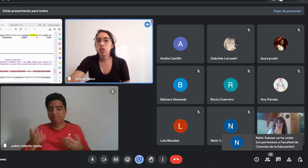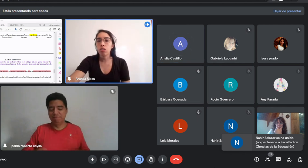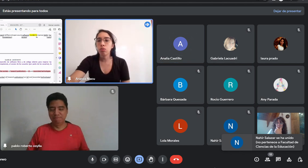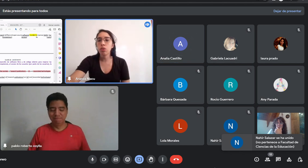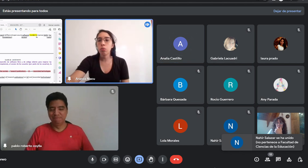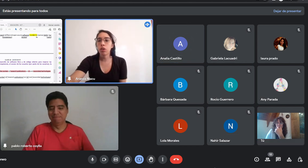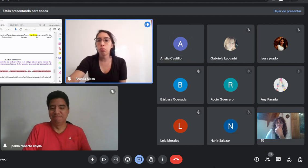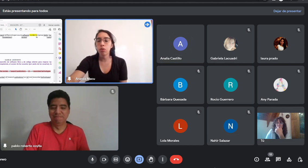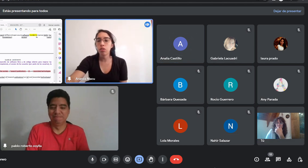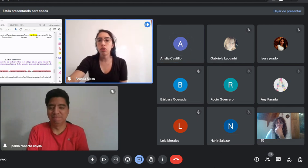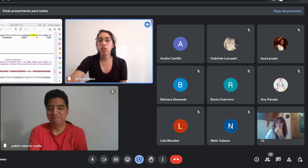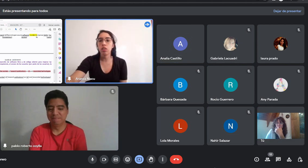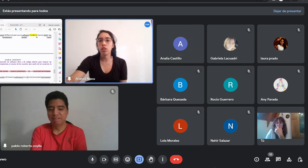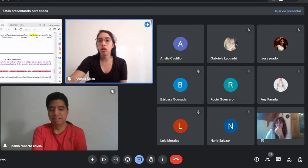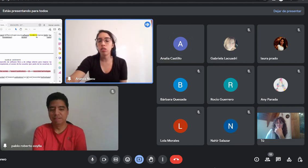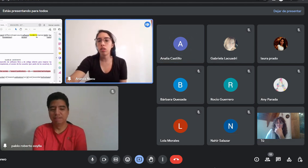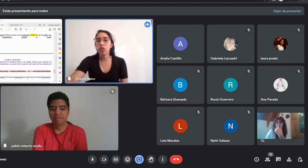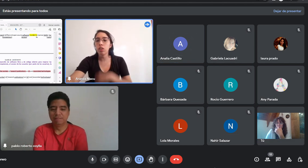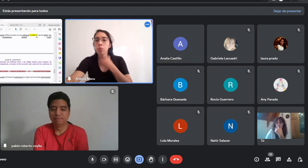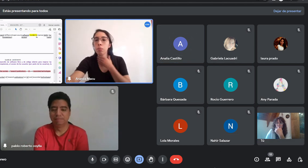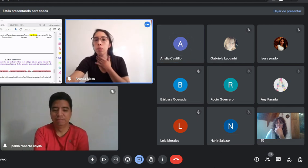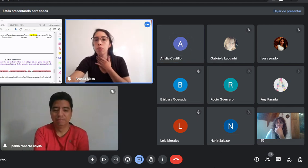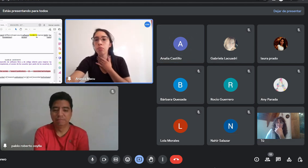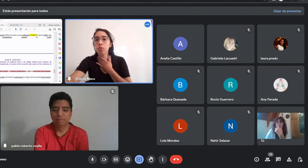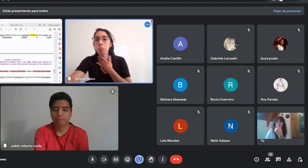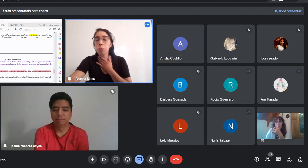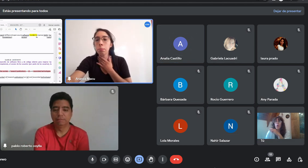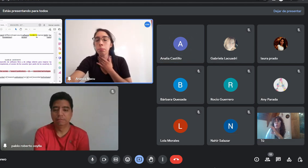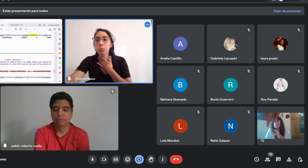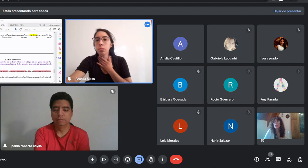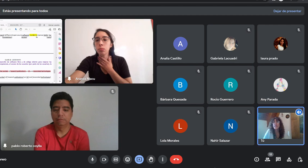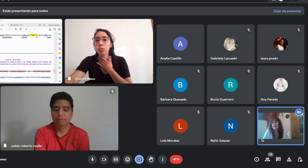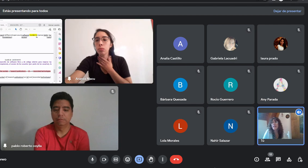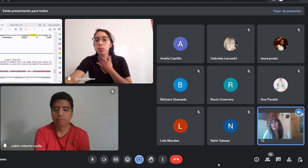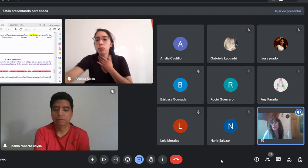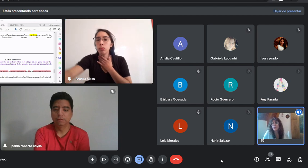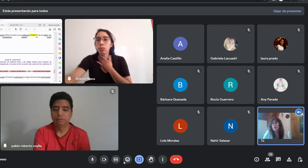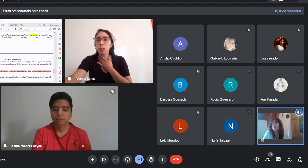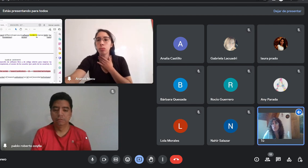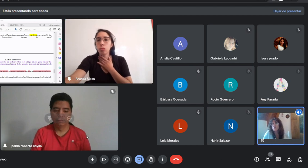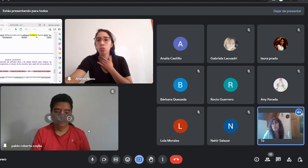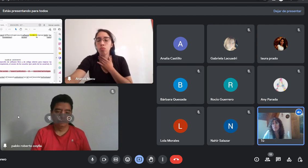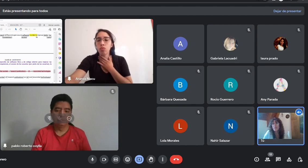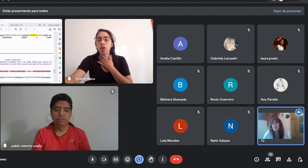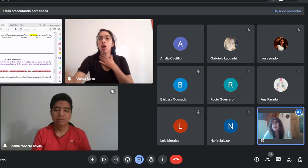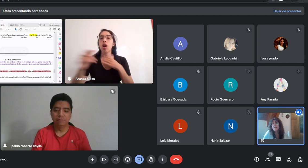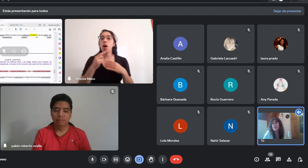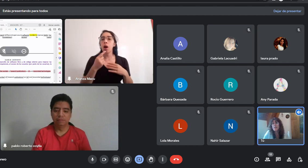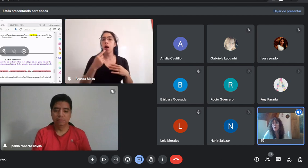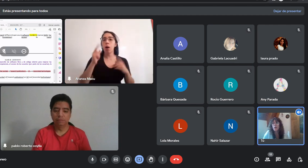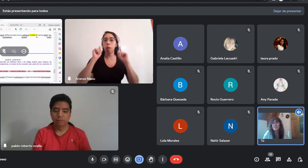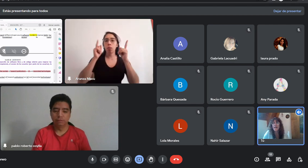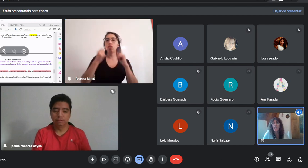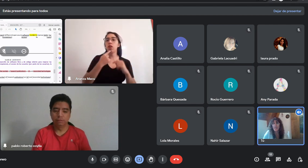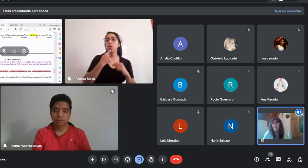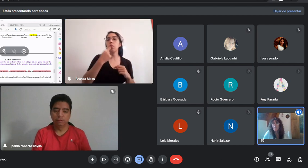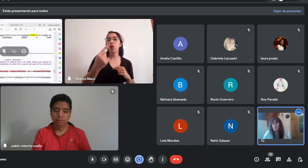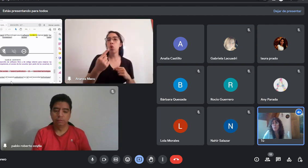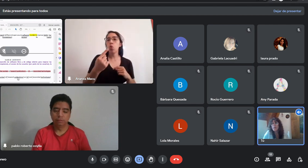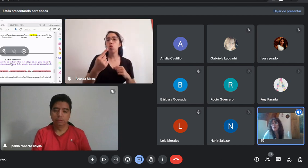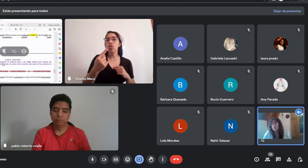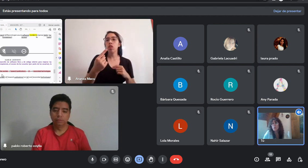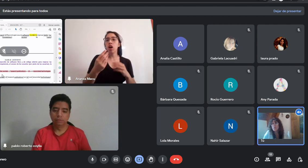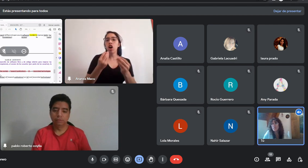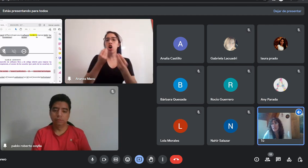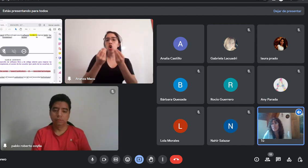Se le confunde, por ejemplo, eso del Iserar. Claro, después, ¿cómo sigue la oración? De Aristea dijimos que es I.